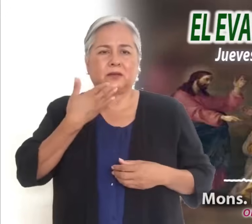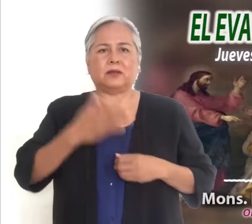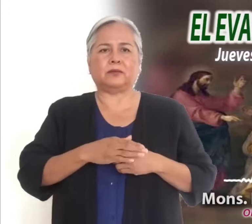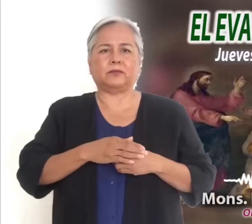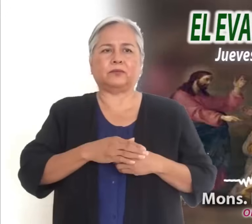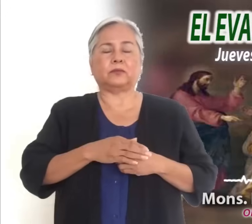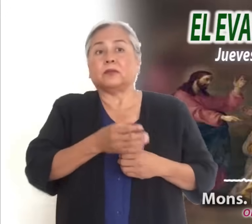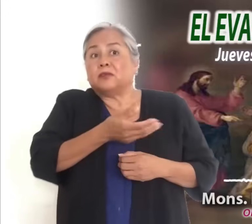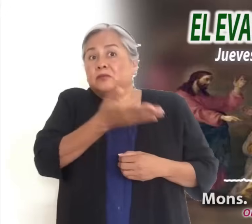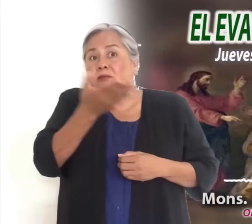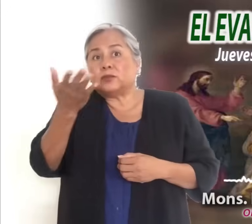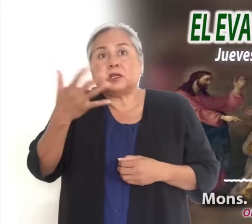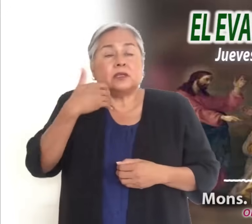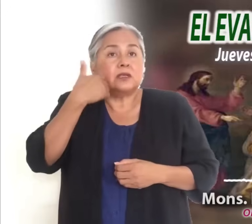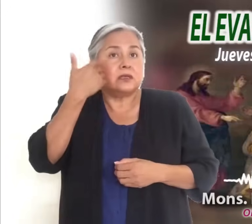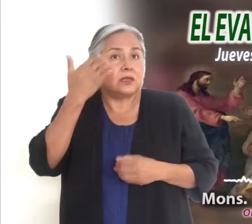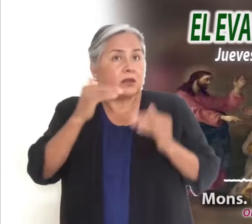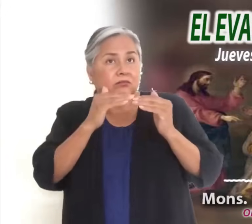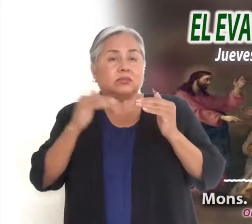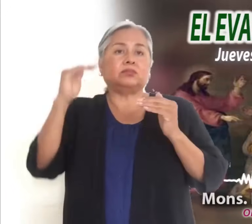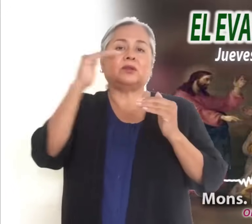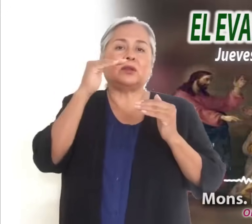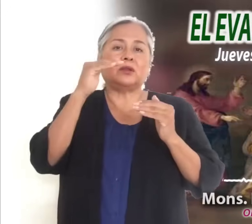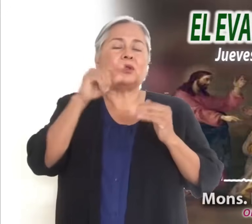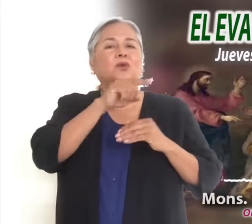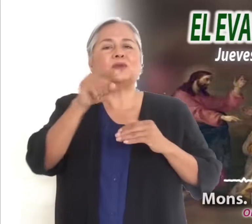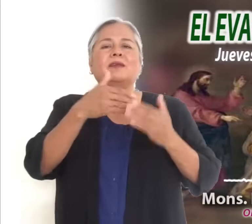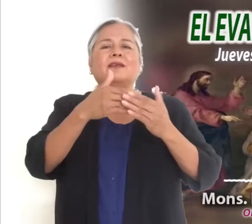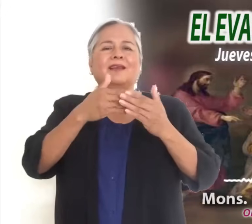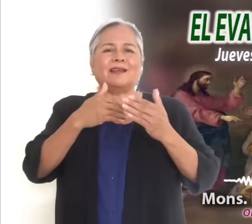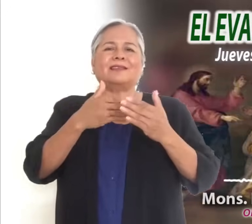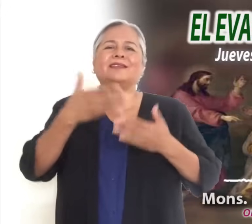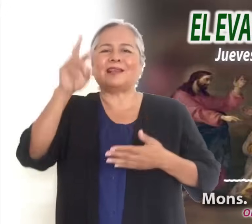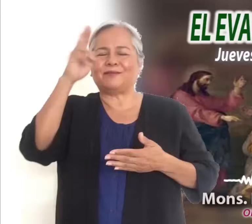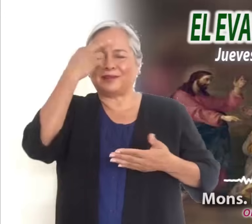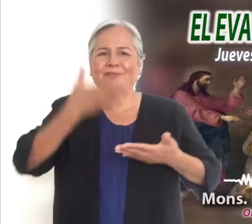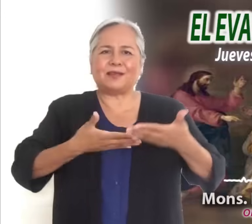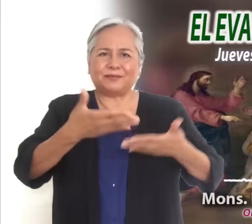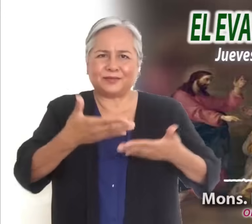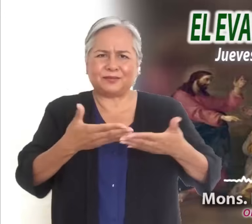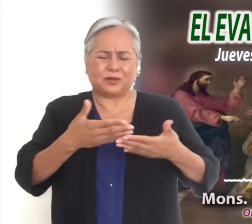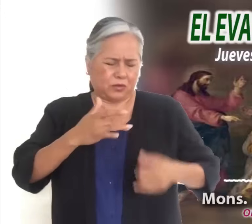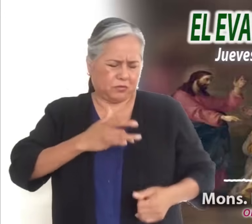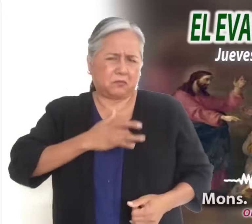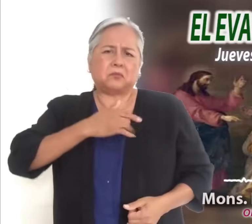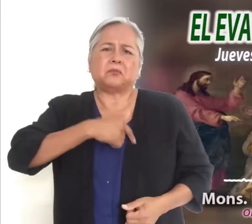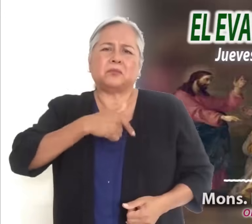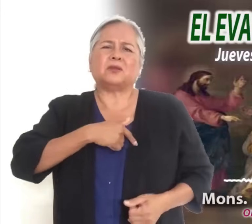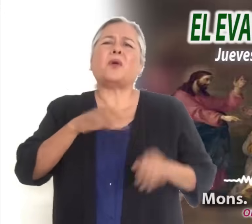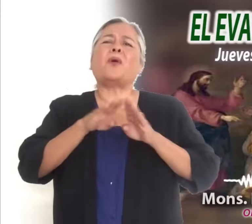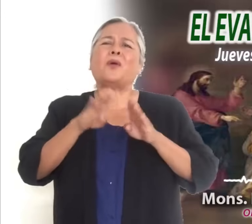El que quiera ser el mayor, que sea el que lo sirva. ¿Qué te dice a tu corazón?